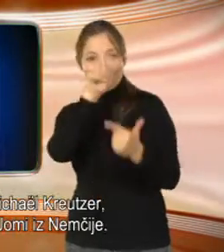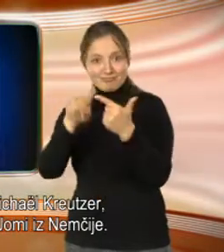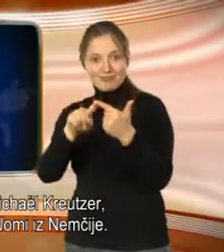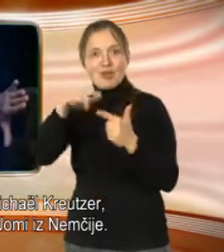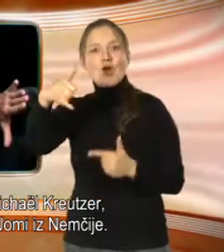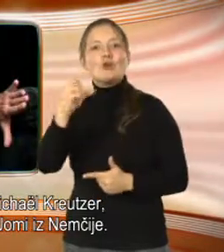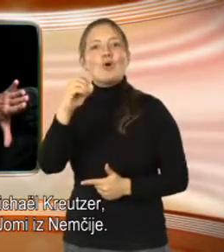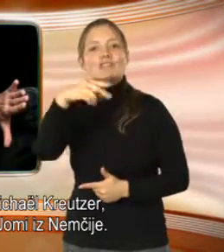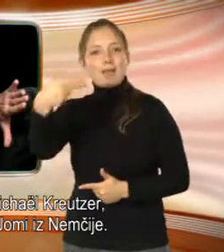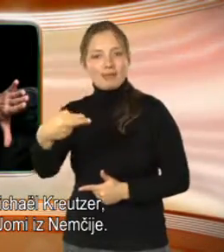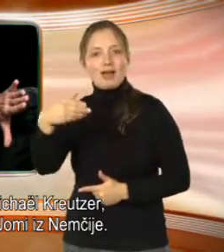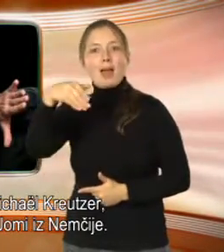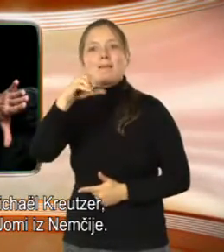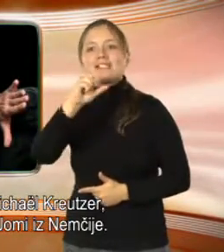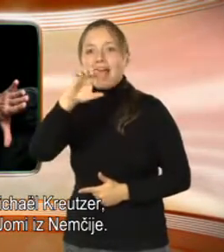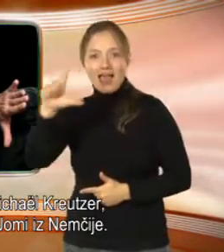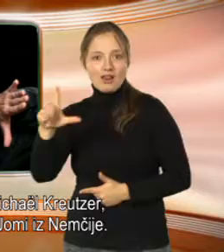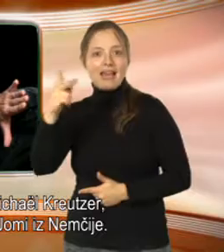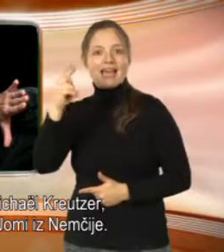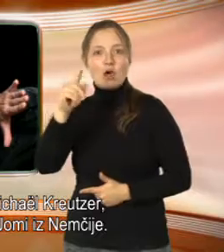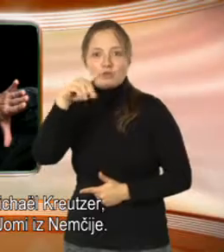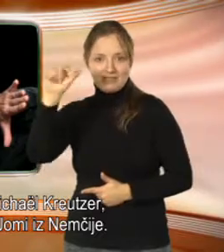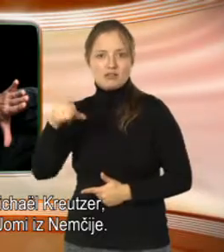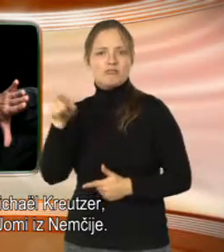Kreutzer, pantomimik Jomi iz Nemčije.